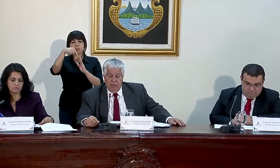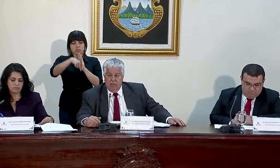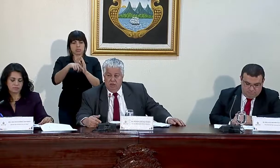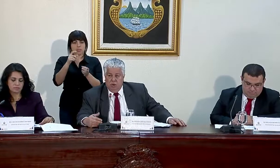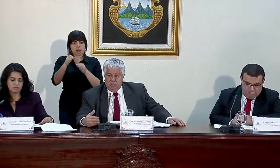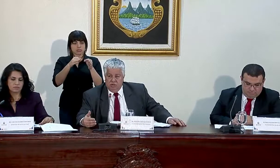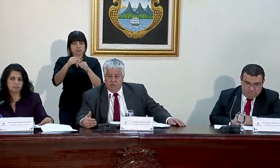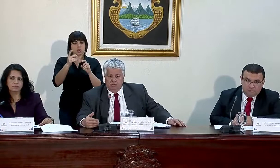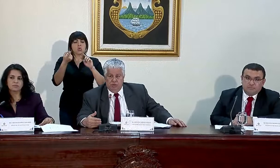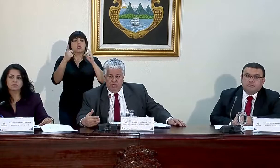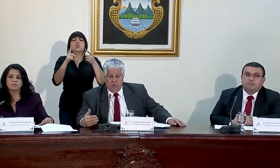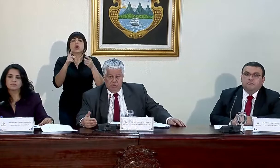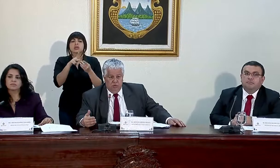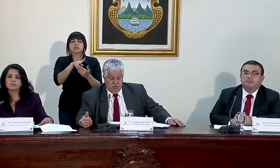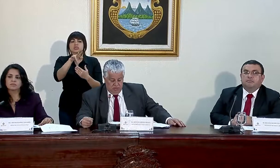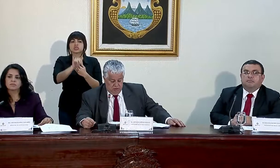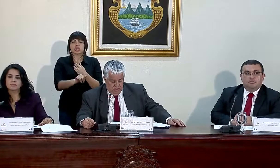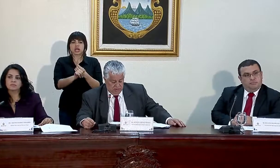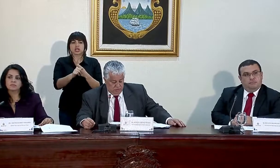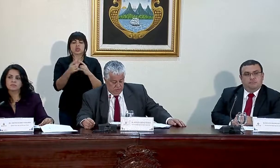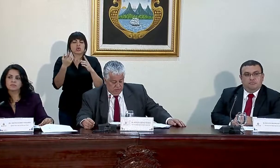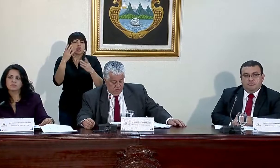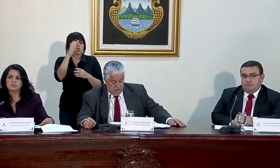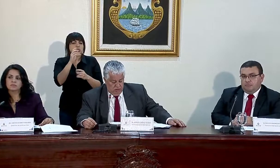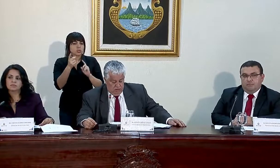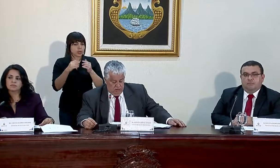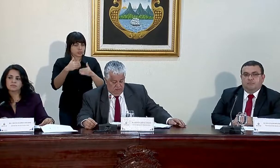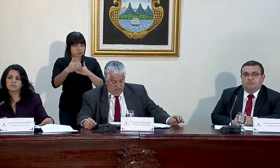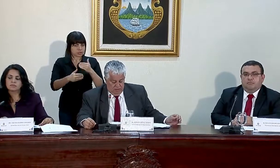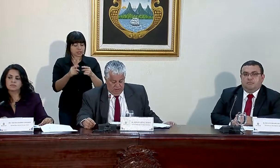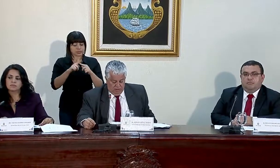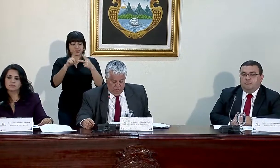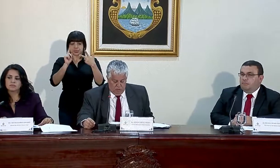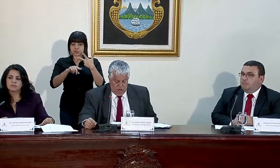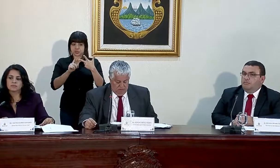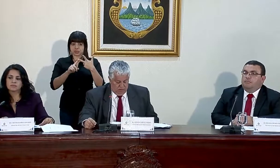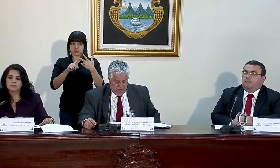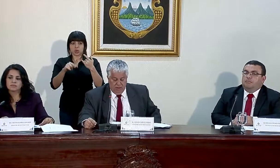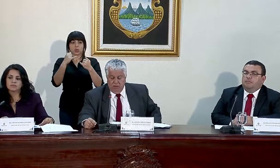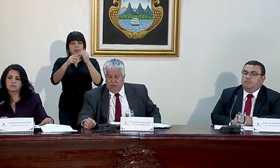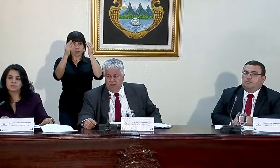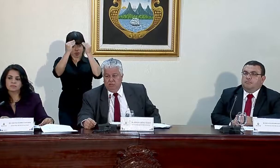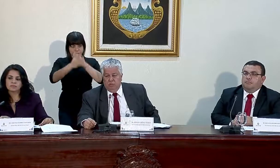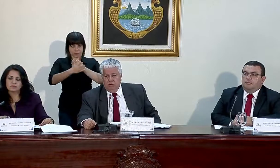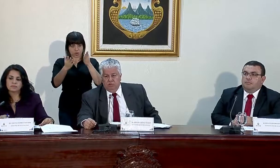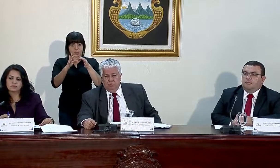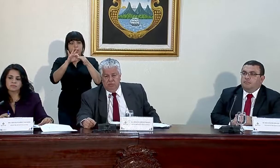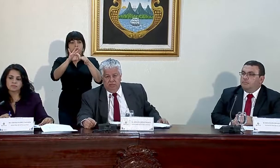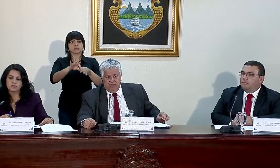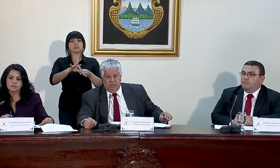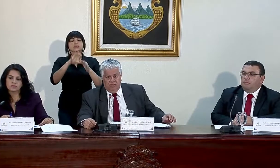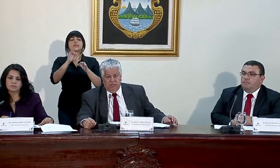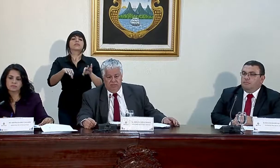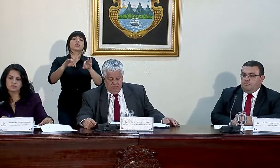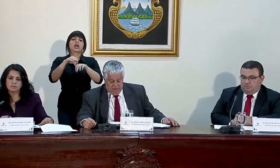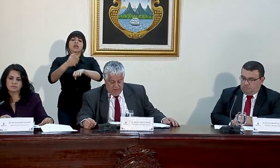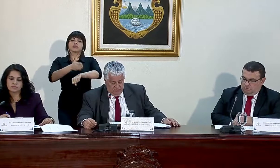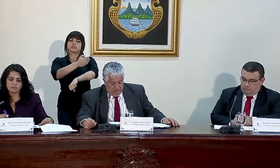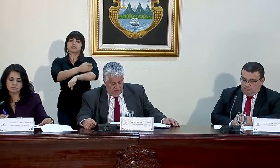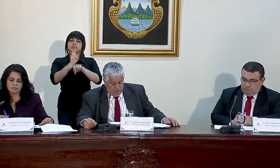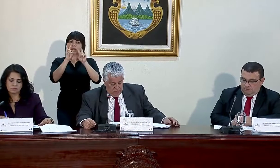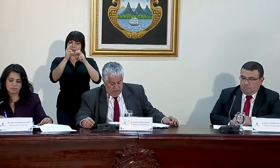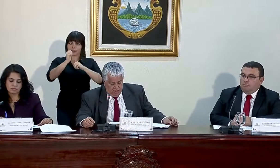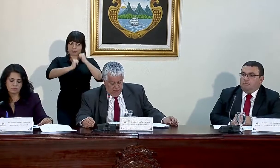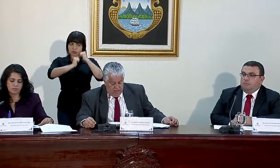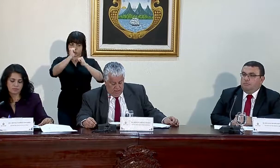sobre cuáles son estos proyectos que buscan y cuál es el proceso. Y finalmente hubo un informe sobre los importantes avances que en materia